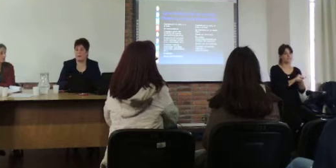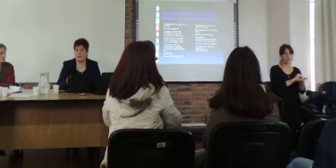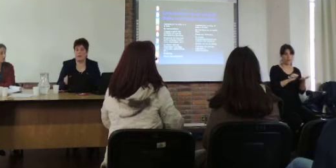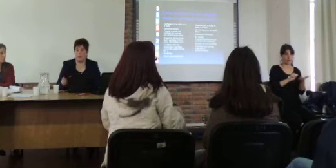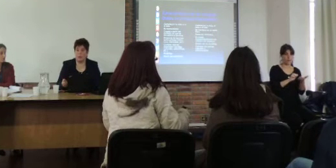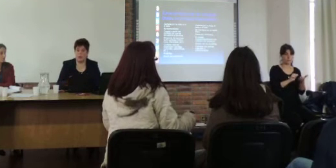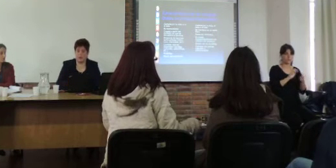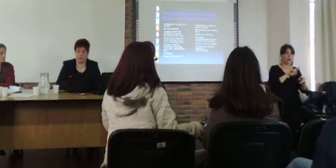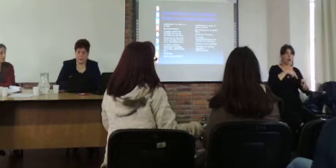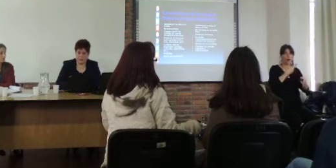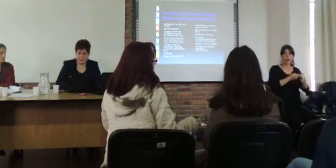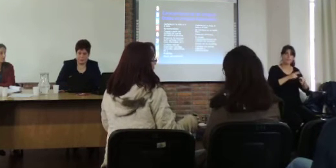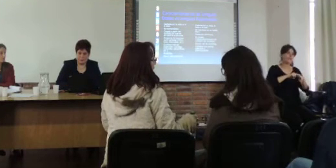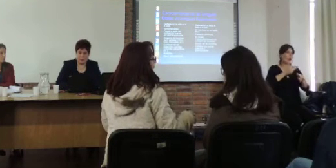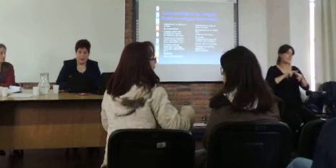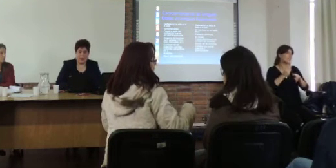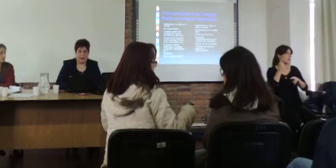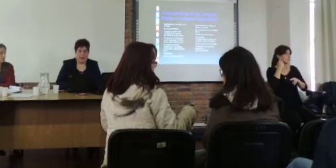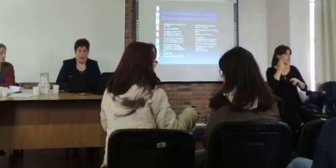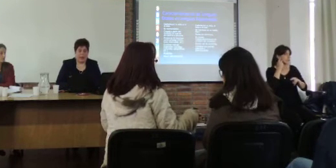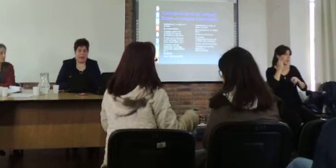pueden ser repetidas una y otra vez.